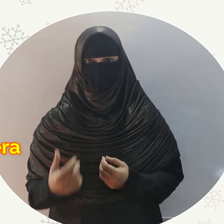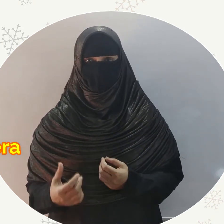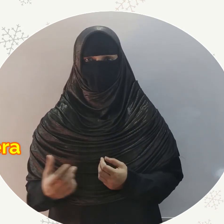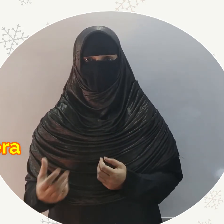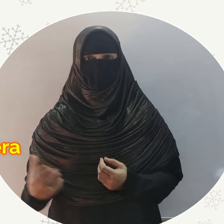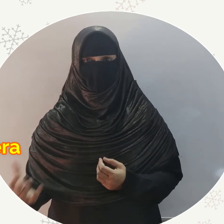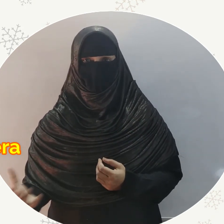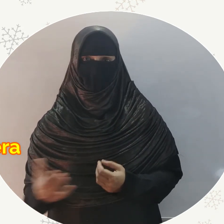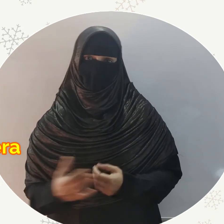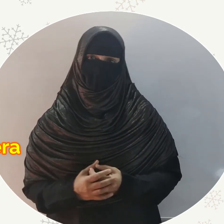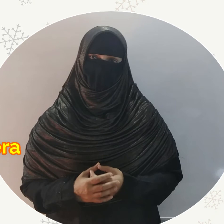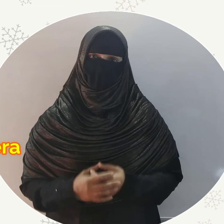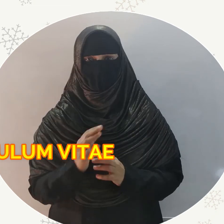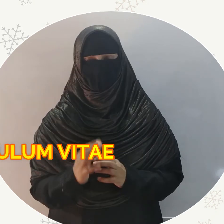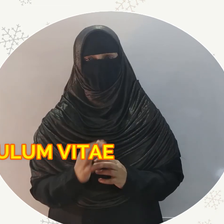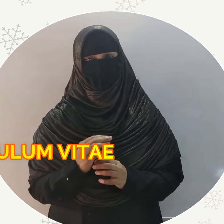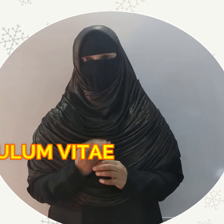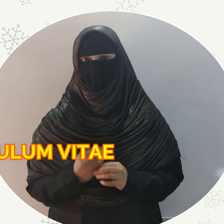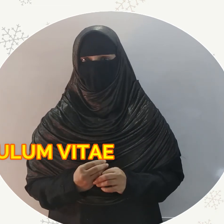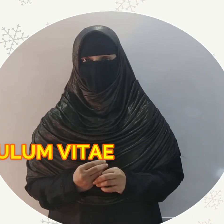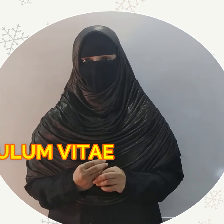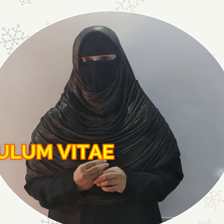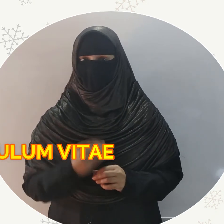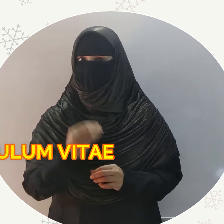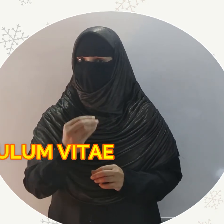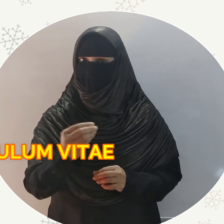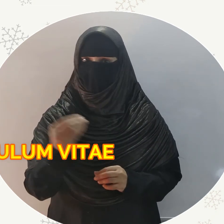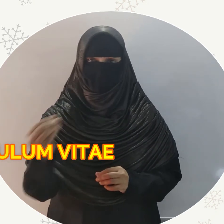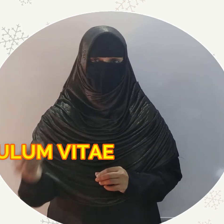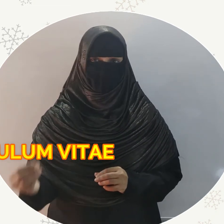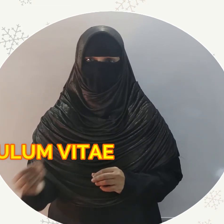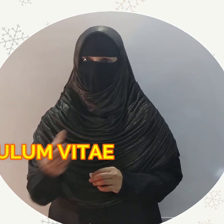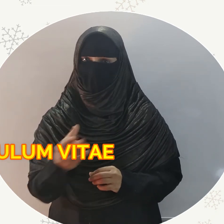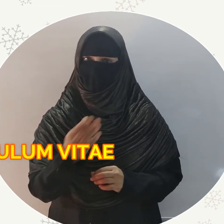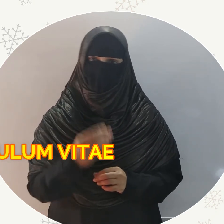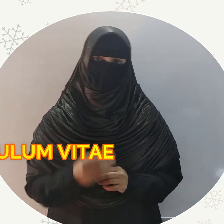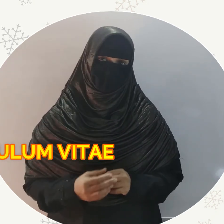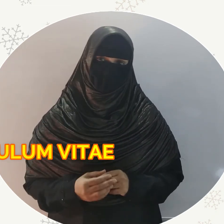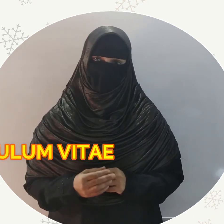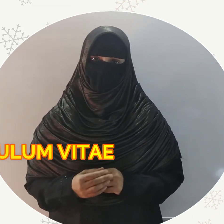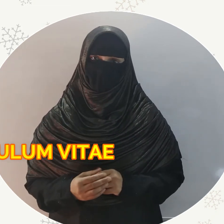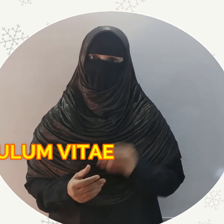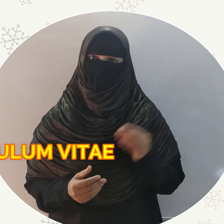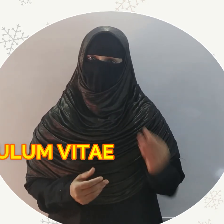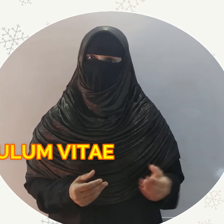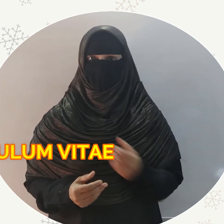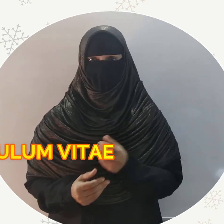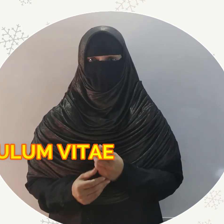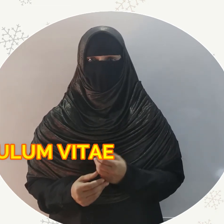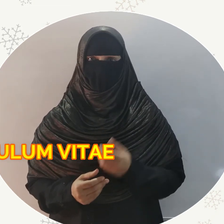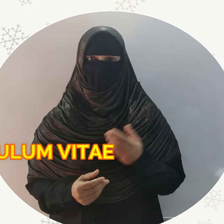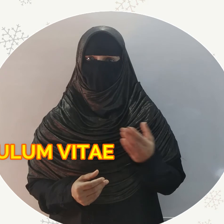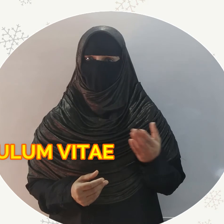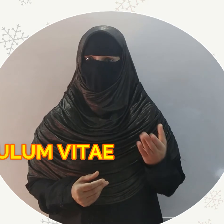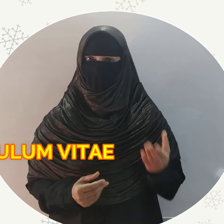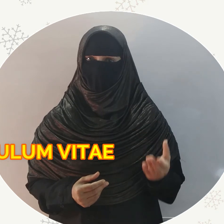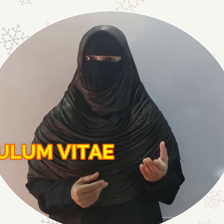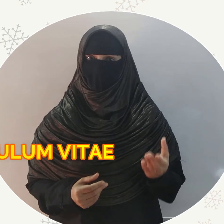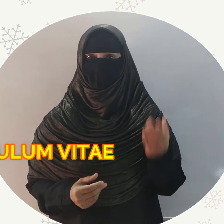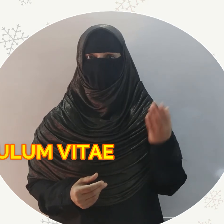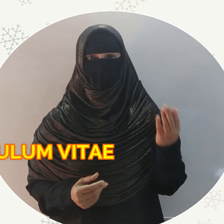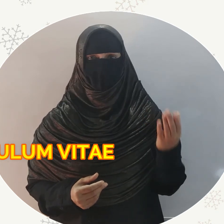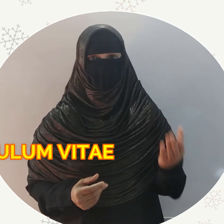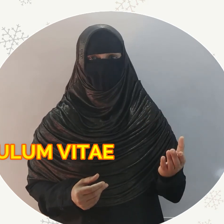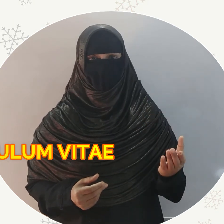നോട്ട് എക്സ്ട്രാ, എക്സെട്ര. കരിക്കുലം വൈറ്റേ. കറക്റ്റ് പ്രൊണൗൺസിയേഷൻ എന്താണ്? കരിക്കുലം വിറ്റായ്. കരിക്കുലം വിറ്റായ്. ഇതൊരു ലാറ്റിൻ വേർഡ്